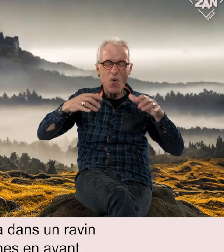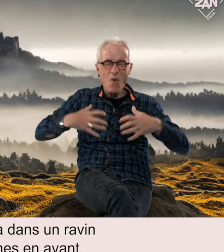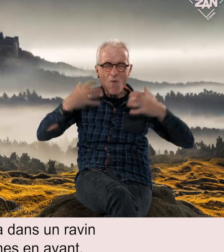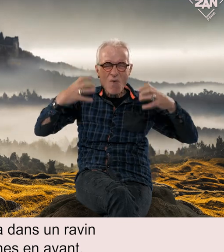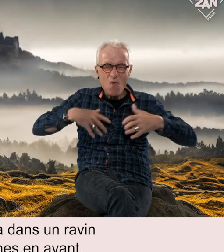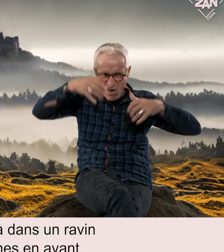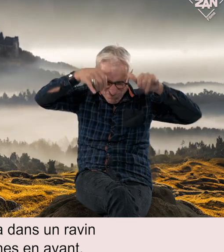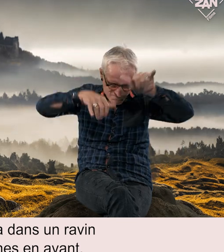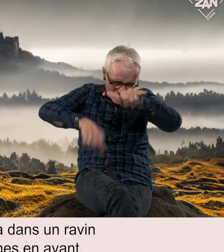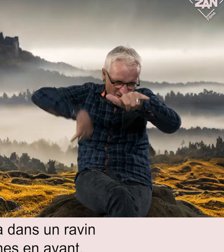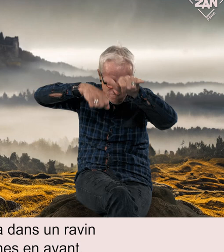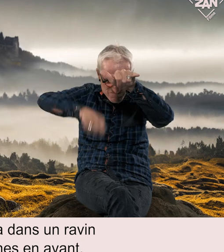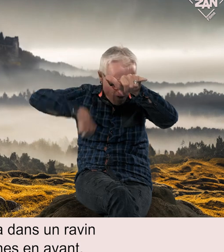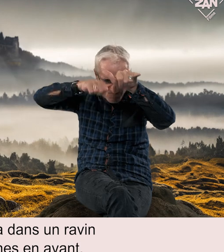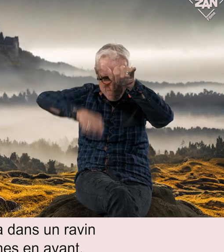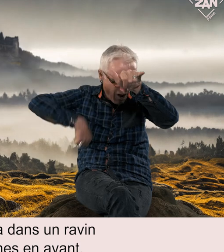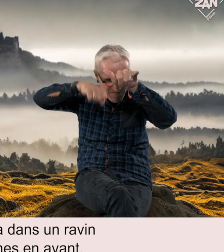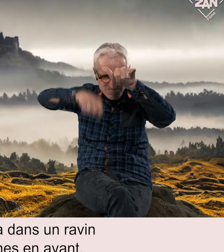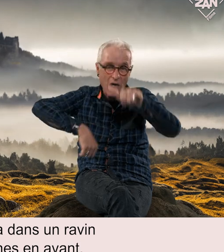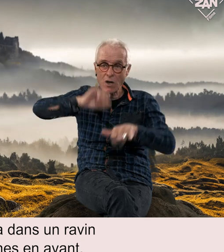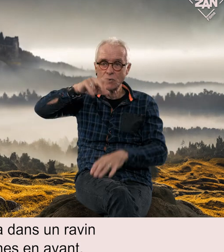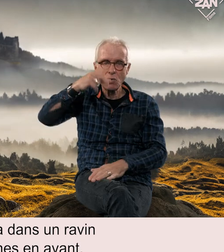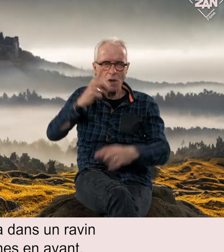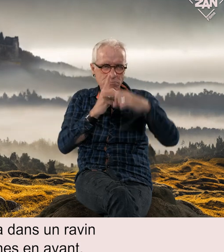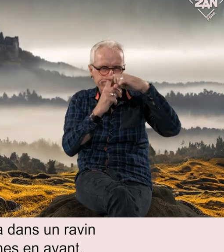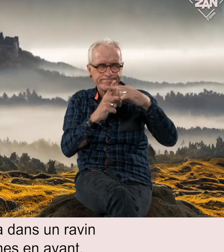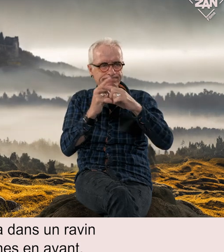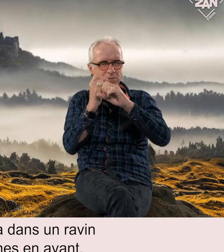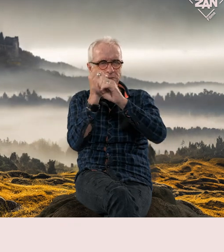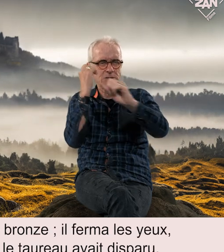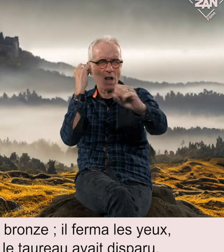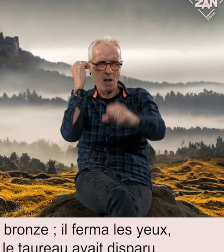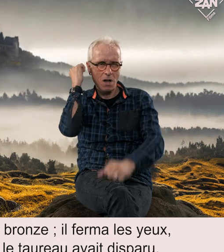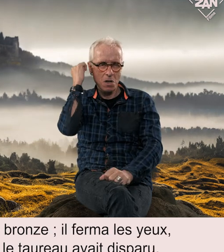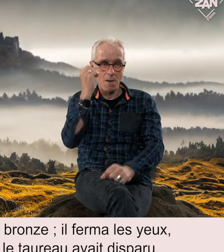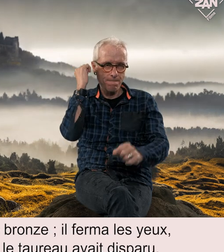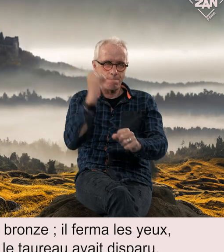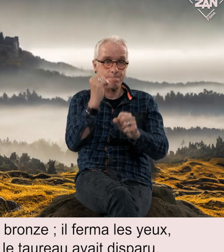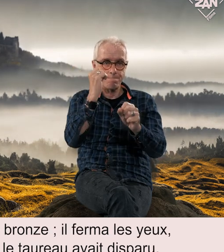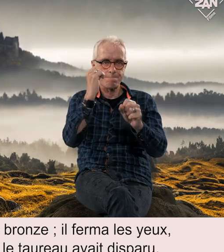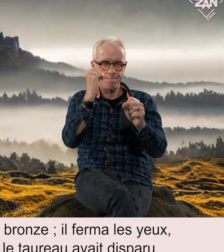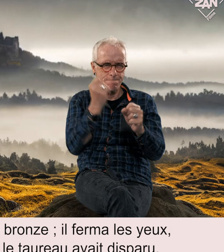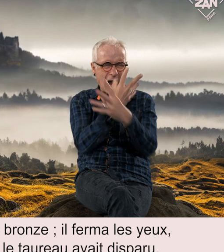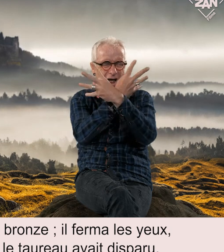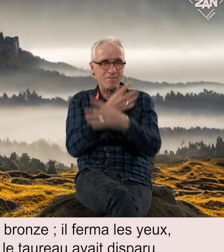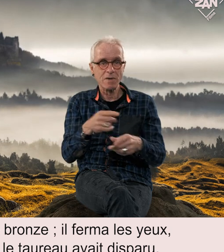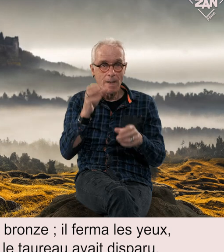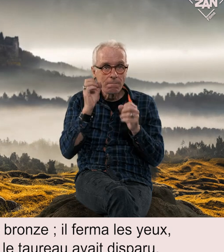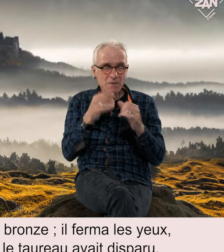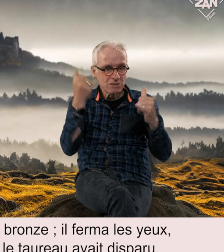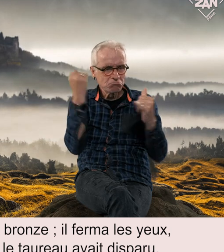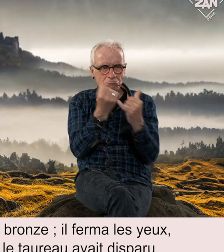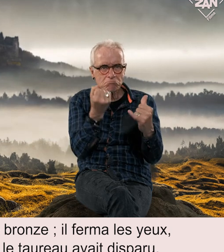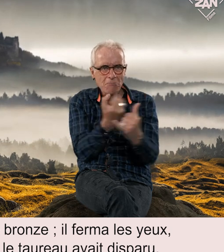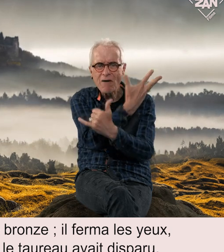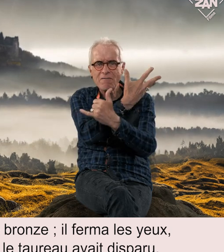en avant, et qui grattait le sable avec son pied. Julien lui pointa sa lance sous les fanons. Elle éclata comme si l'animal eût été de bronze. Il